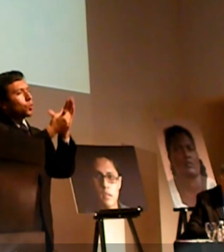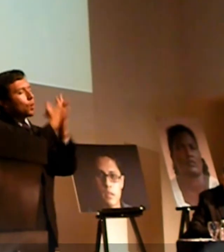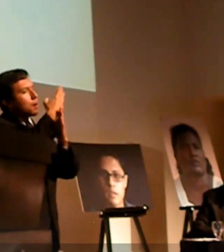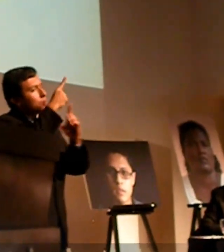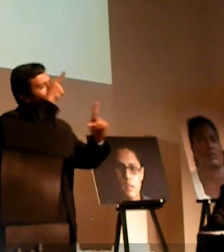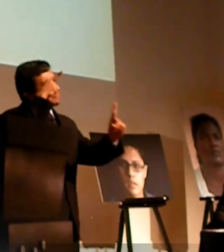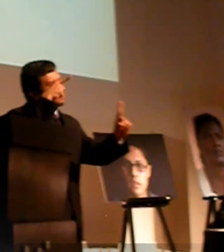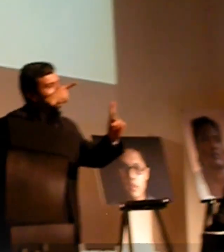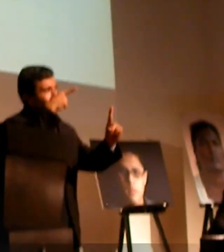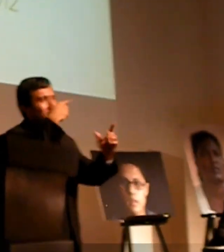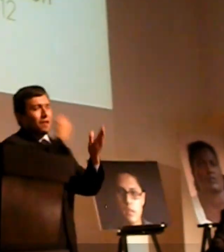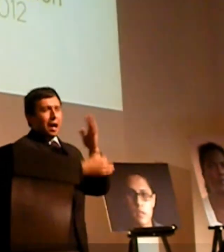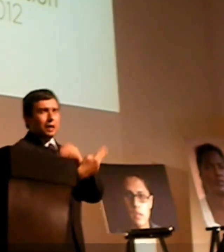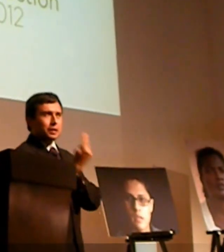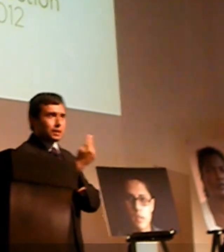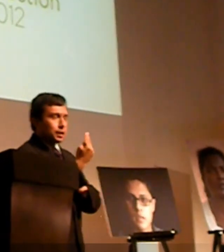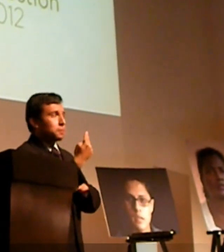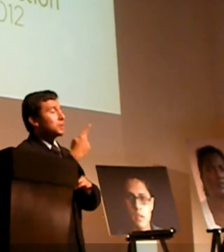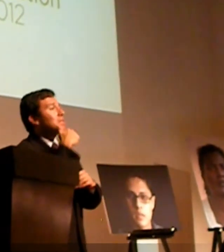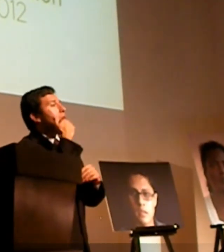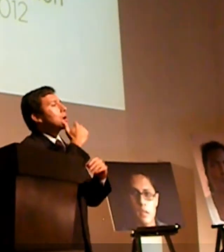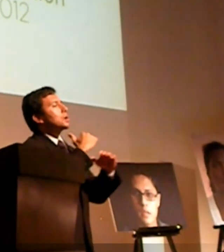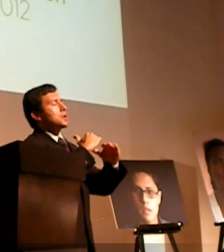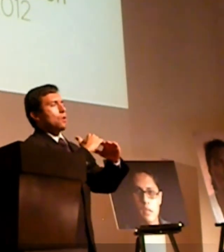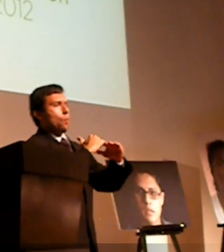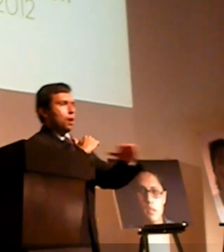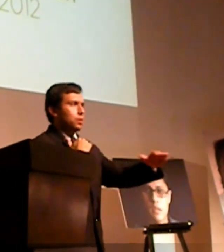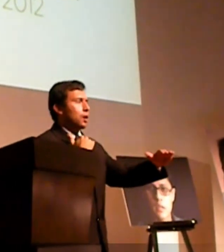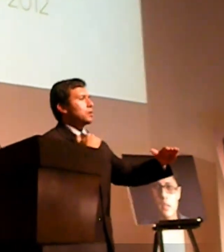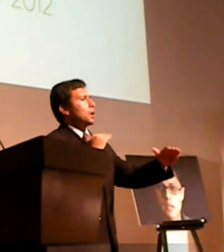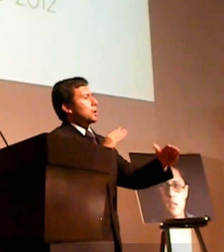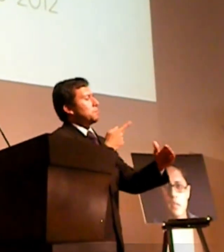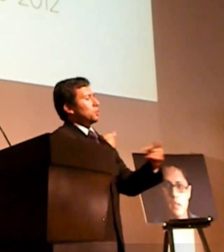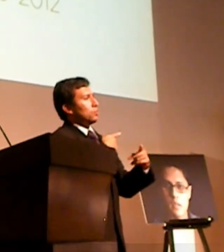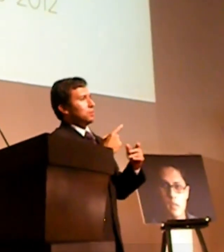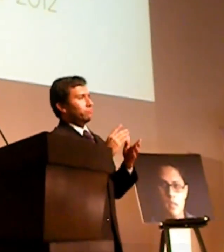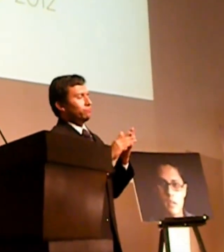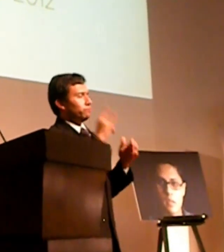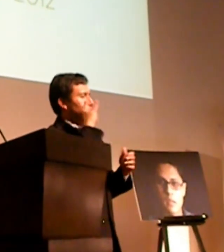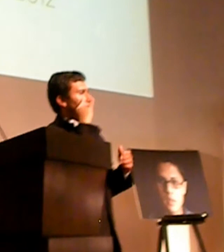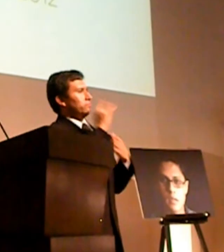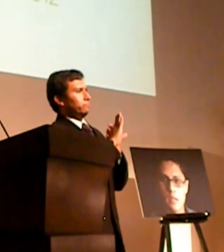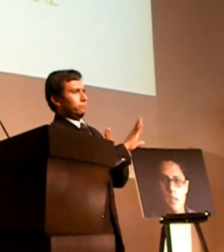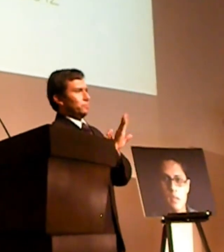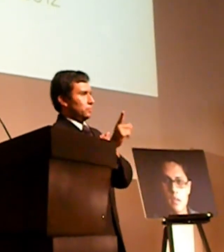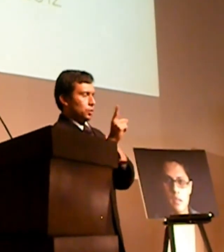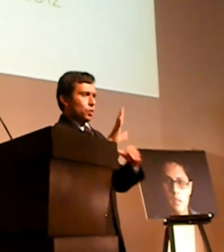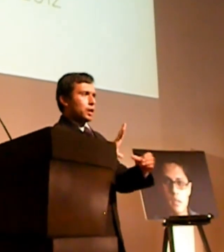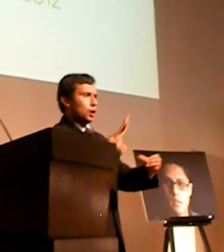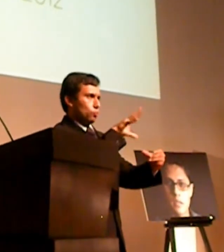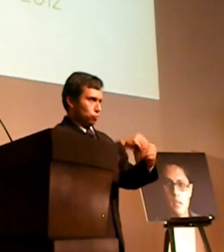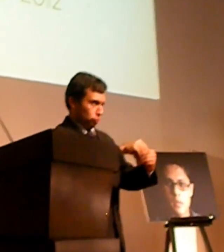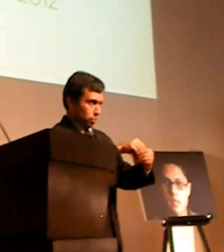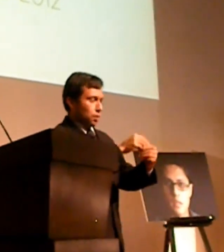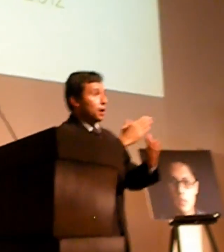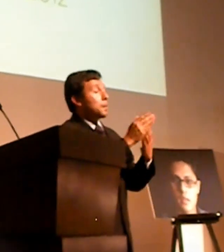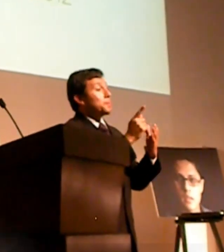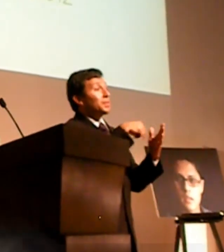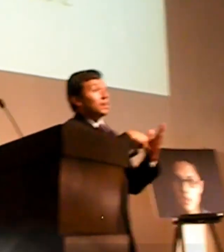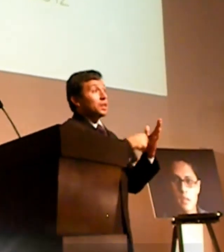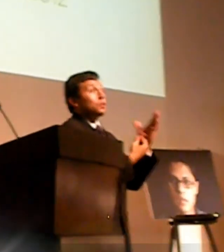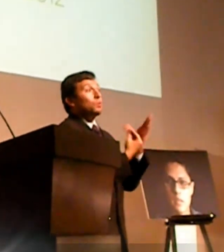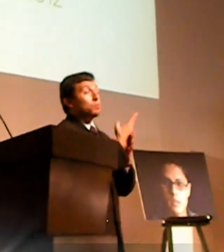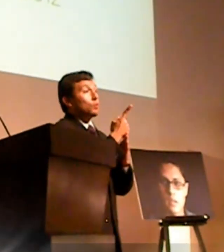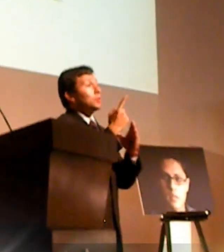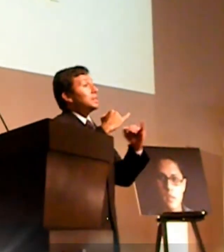estar marcada por la igualdad y la inclusión. Ahora, este debe ser el principio y fundamento de las acciones y de los criterios de decisión